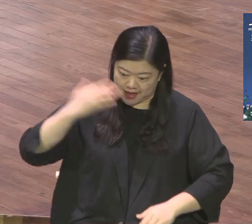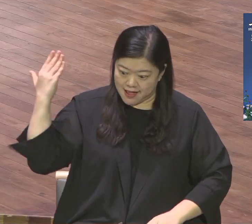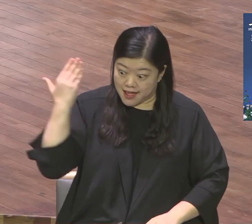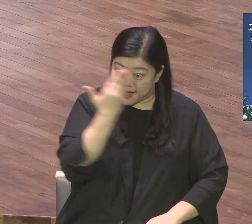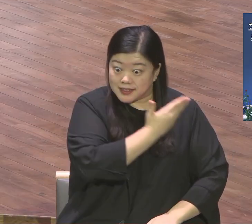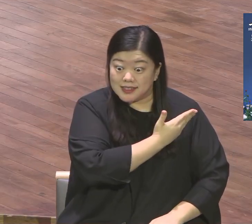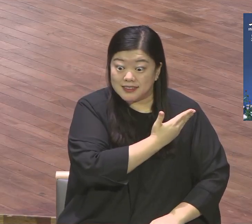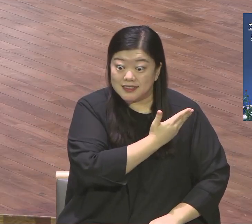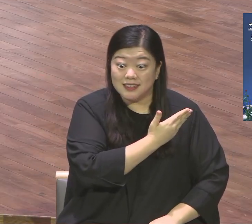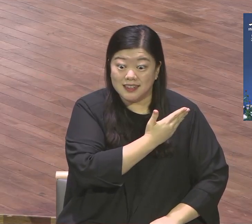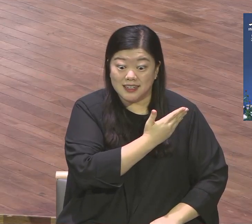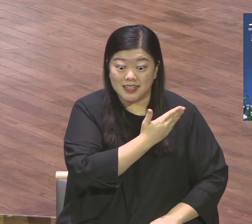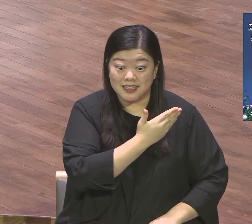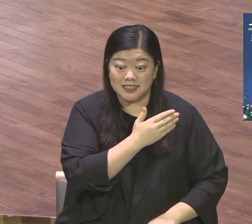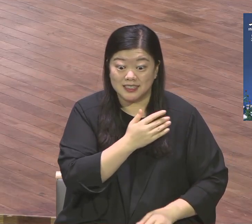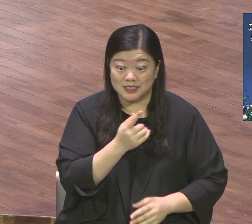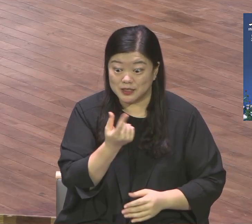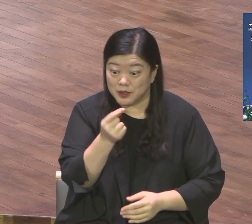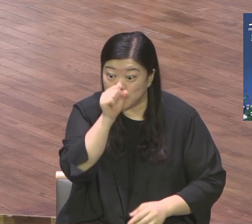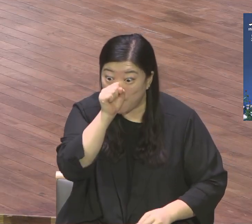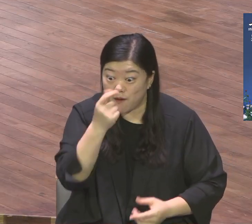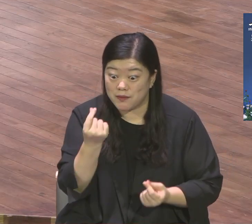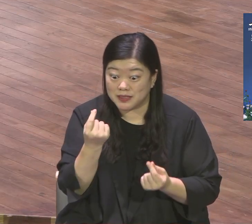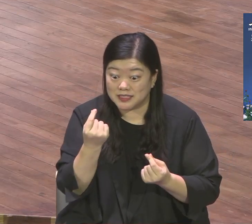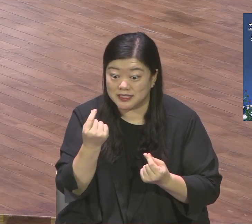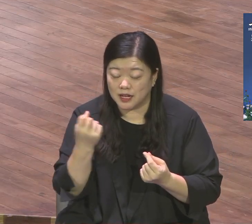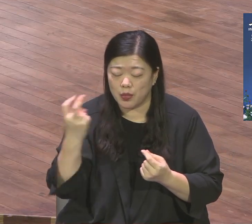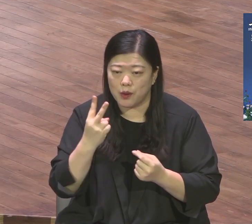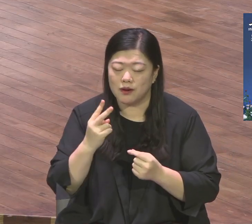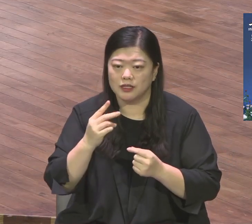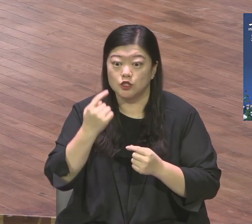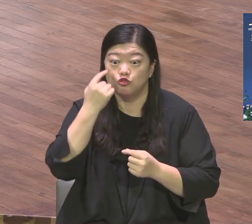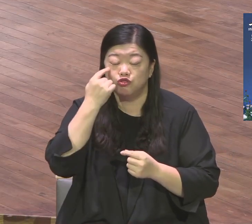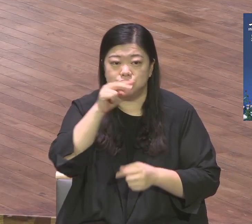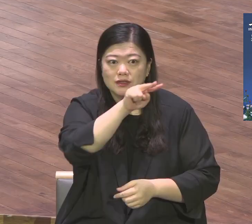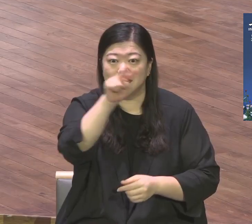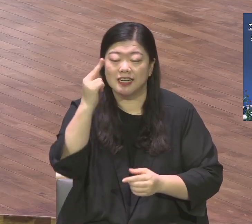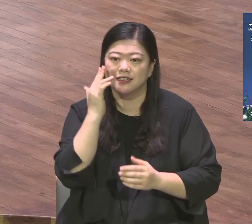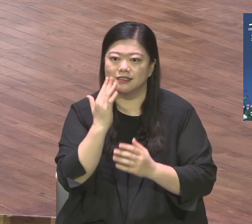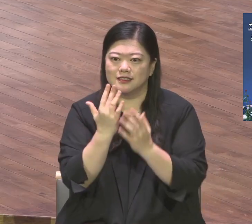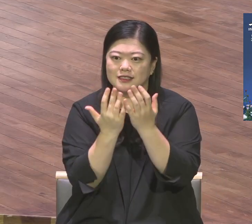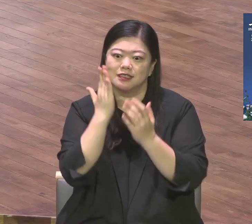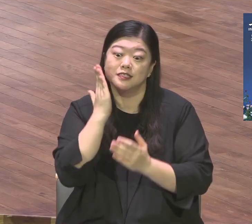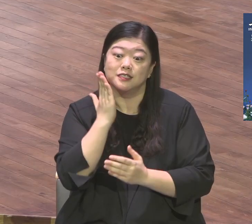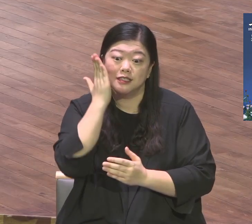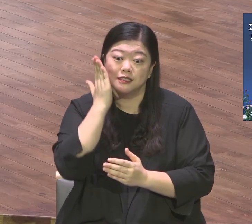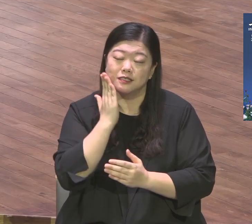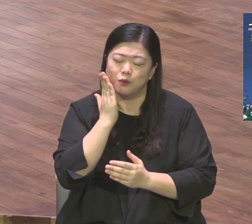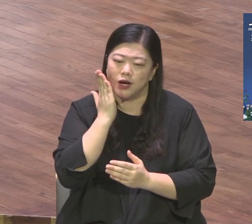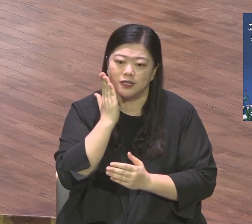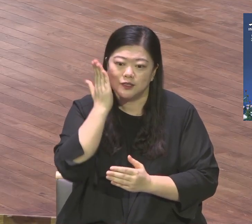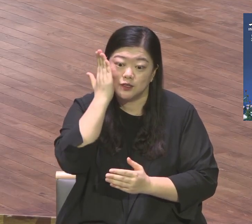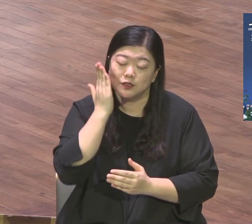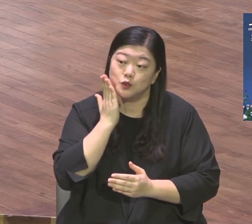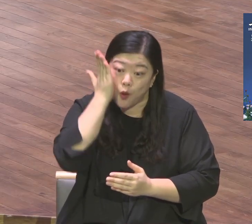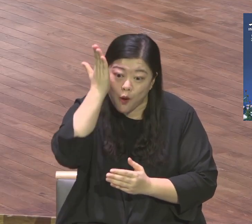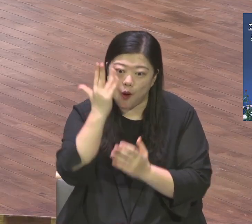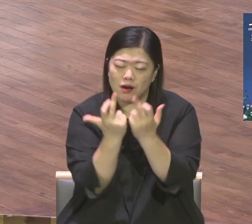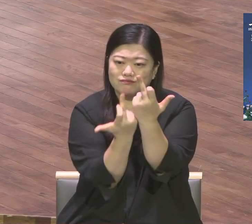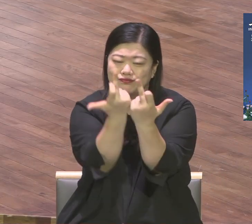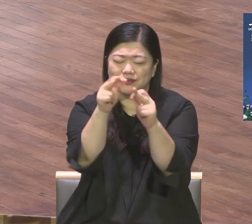바람이 거기서 영향이 확 나오고 또 녹색이 주는 그 정서적인 그러한 해방